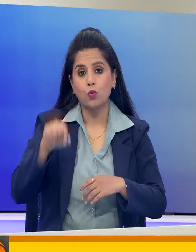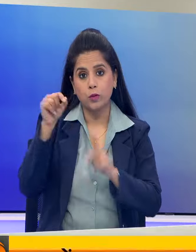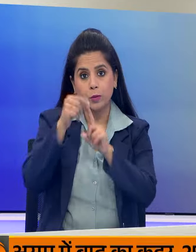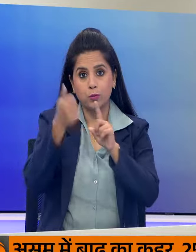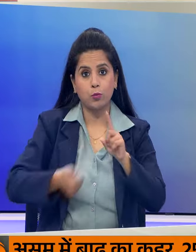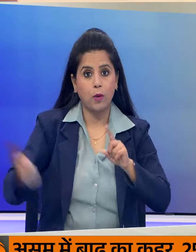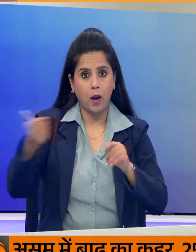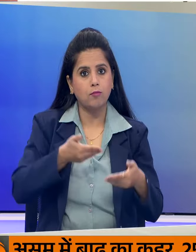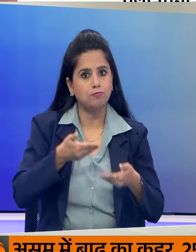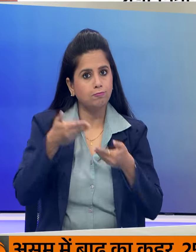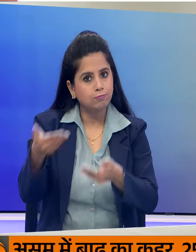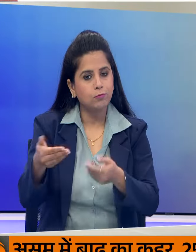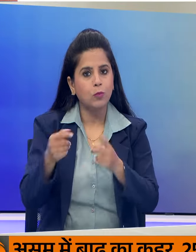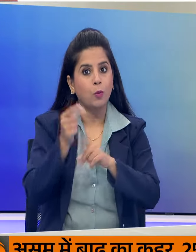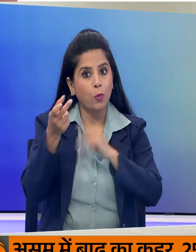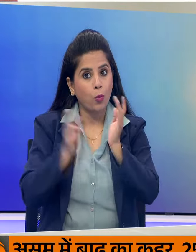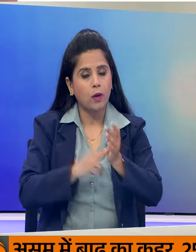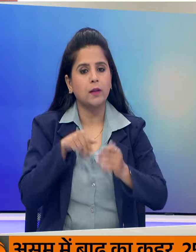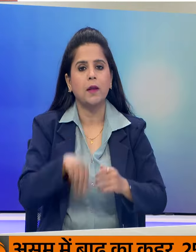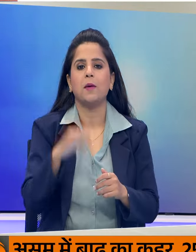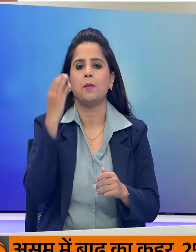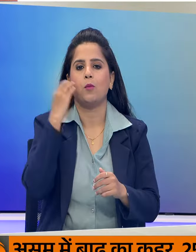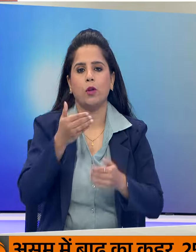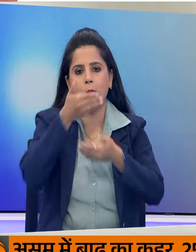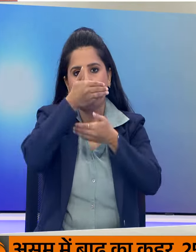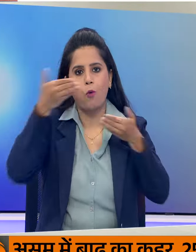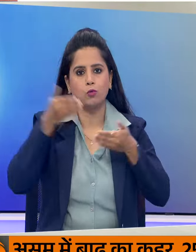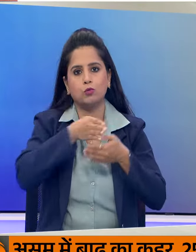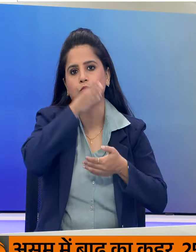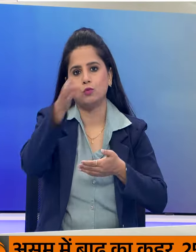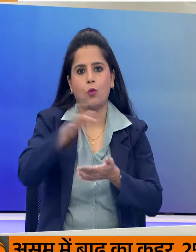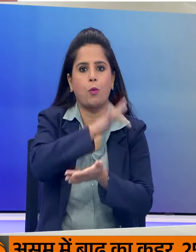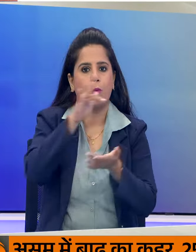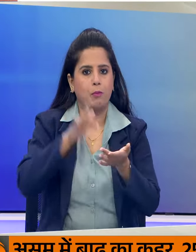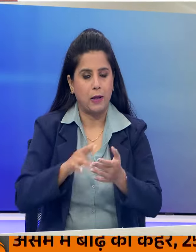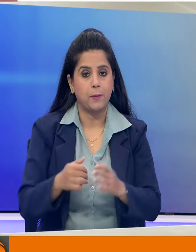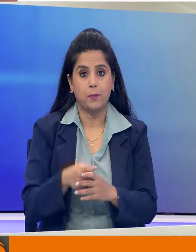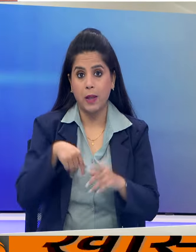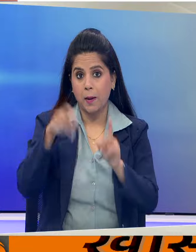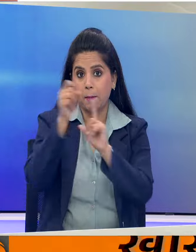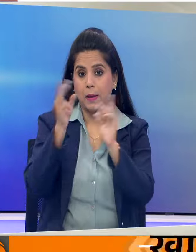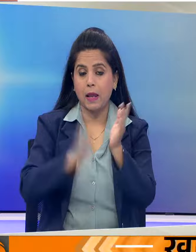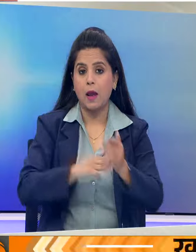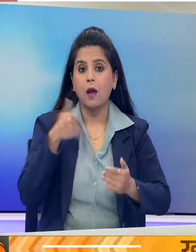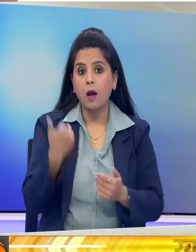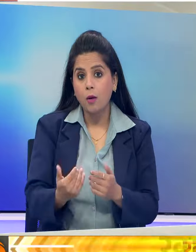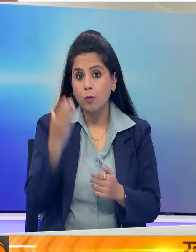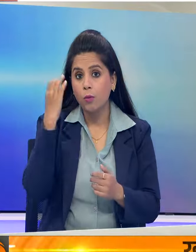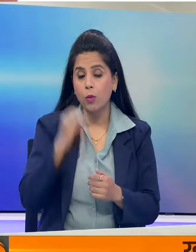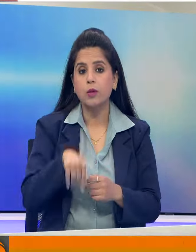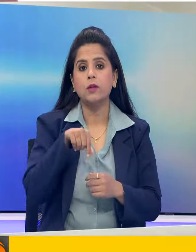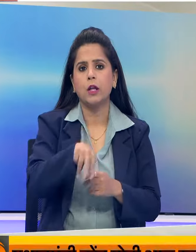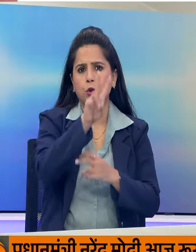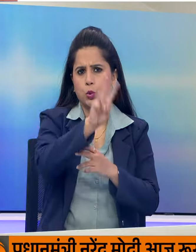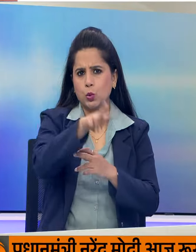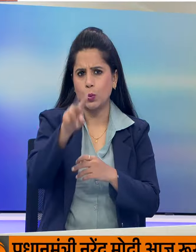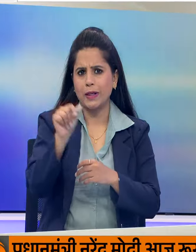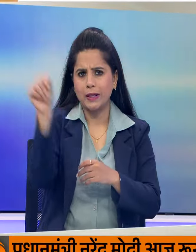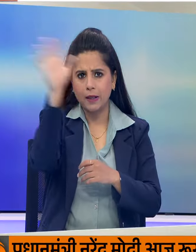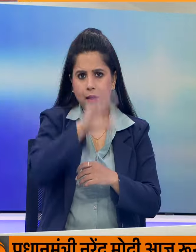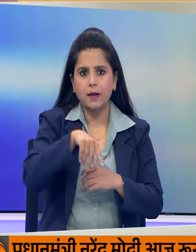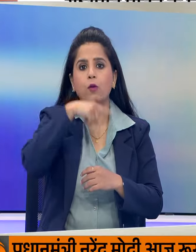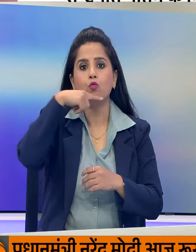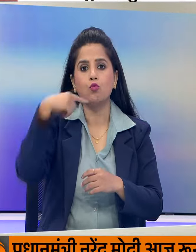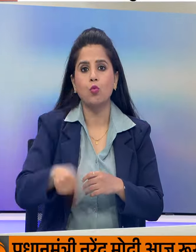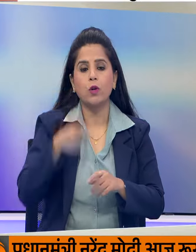के आमंत्रण पर प्रधानमंत्री मोदी मॉस्को जा रहे हैं। इस दौरान प्रधानमंत्री मोदी 22वें भारत रूस वार्षिक